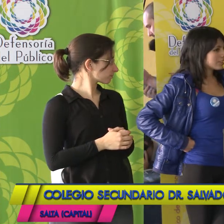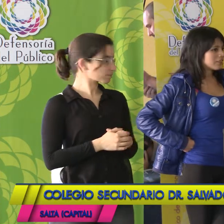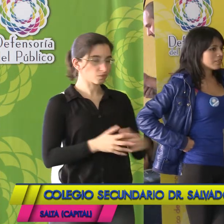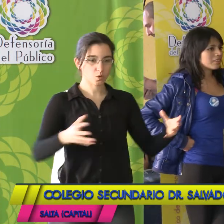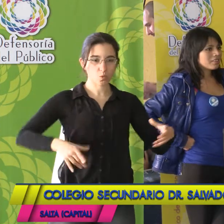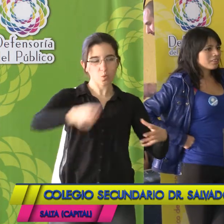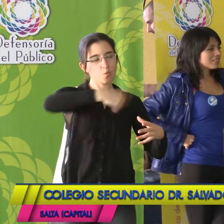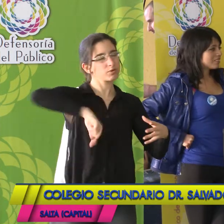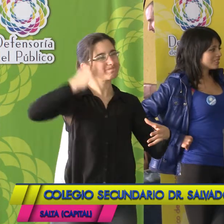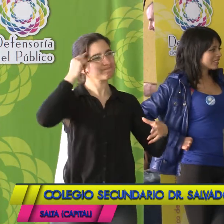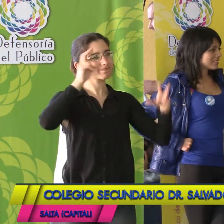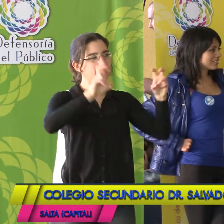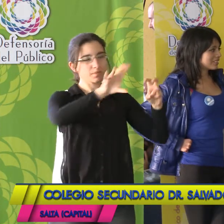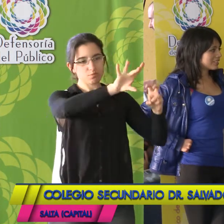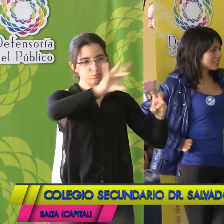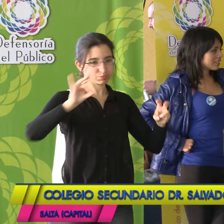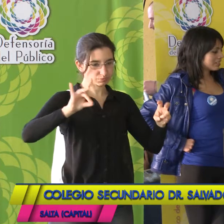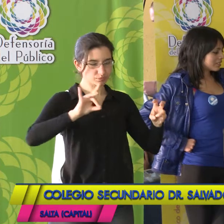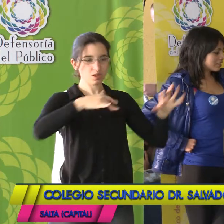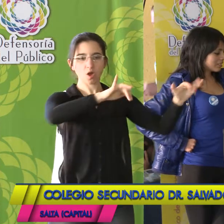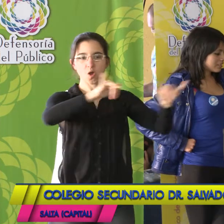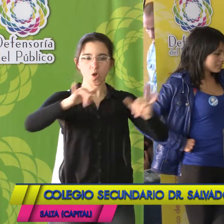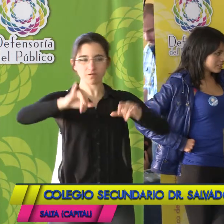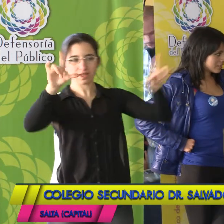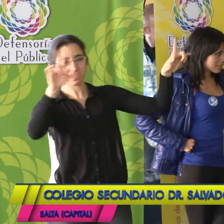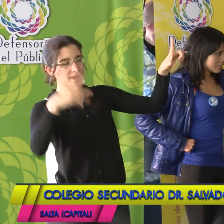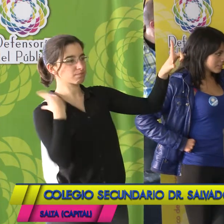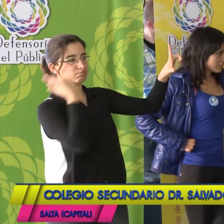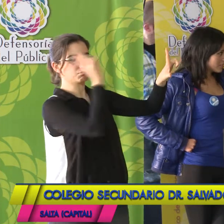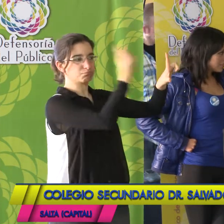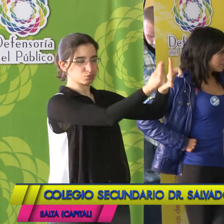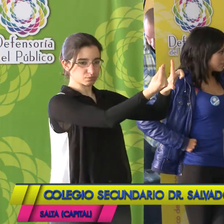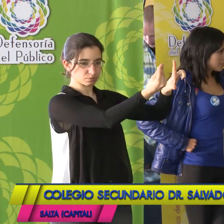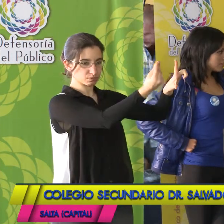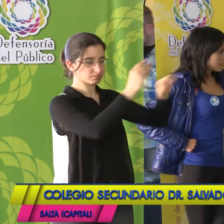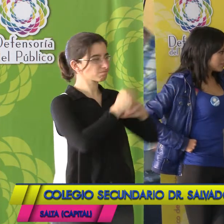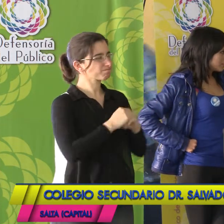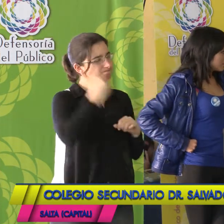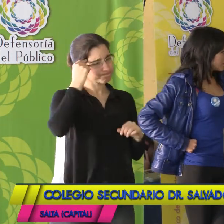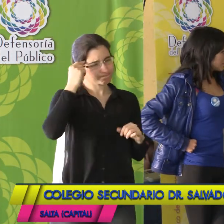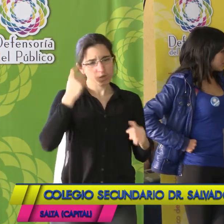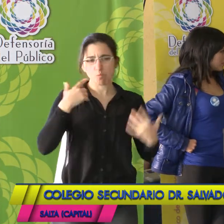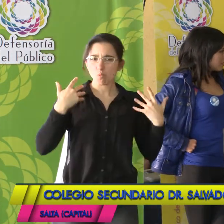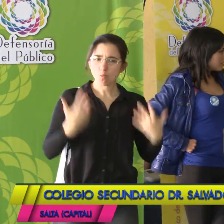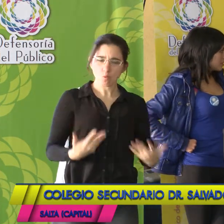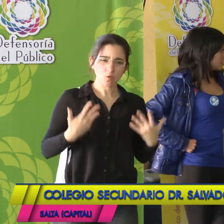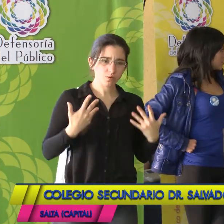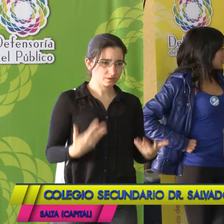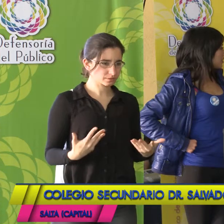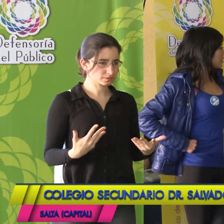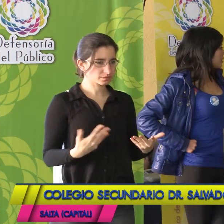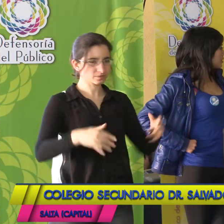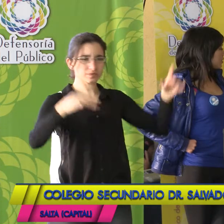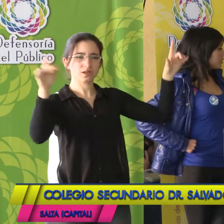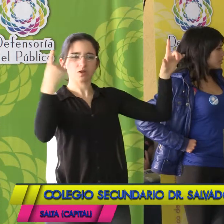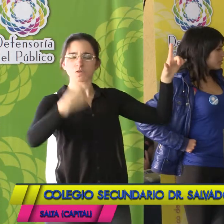nosotros elegimos el tema la representación de los jóvenes en la televisión, porque nos molesta que muestren solo el